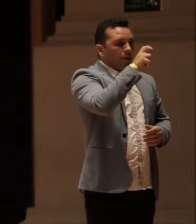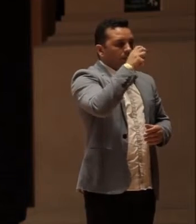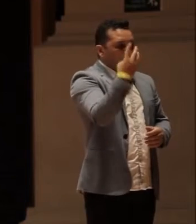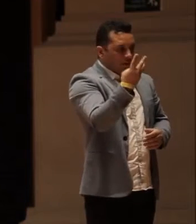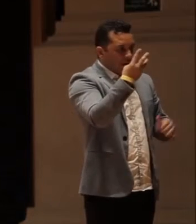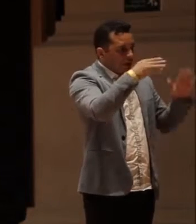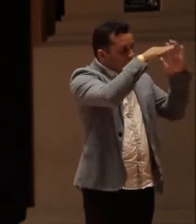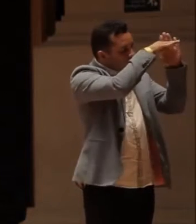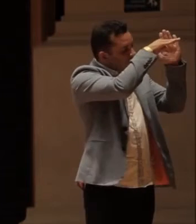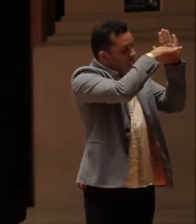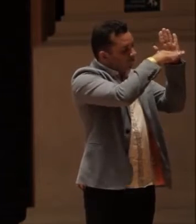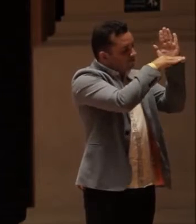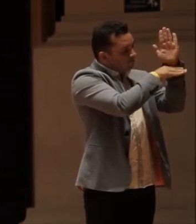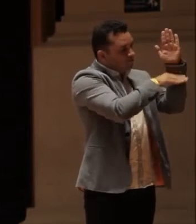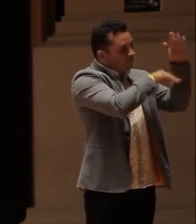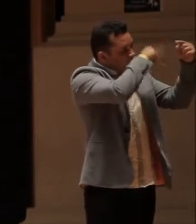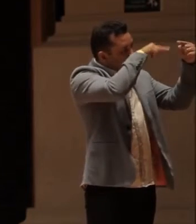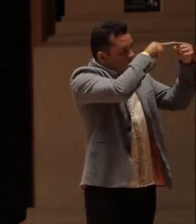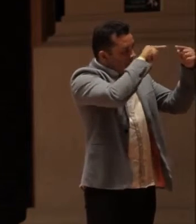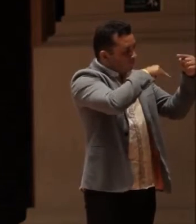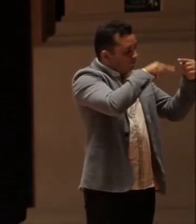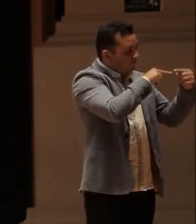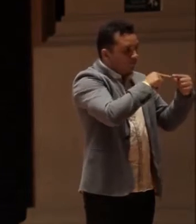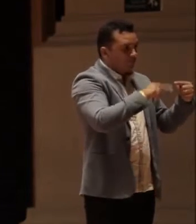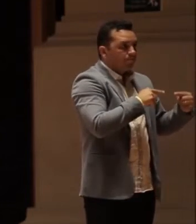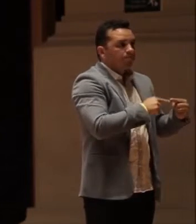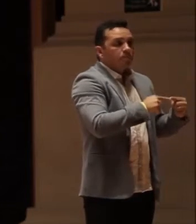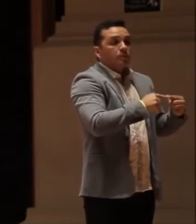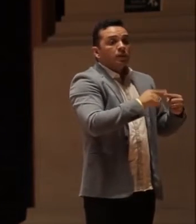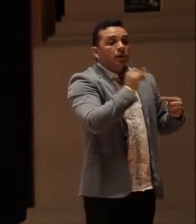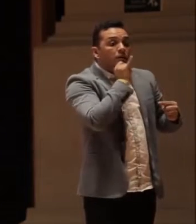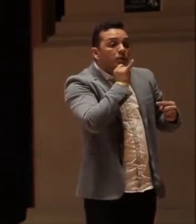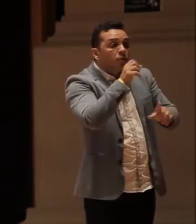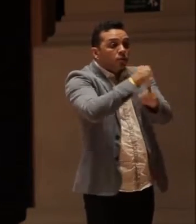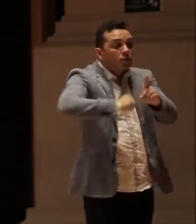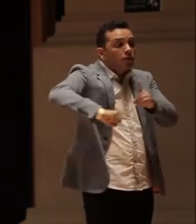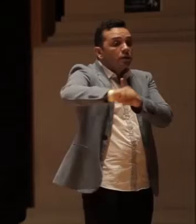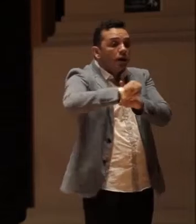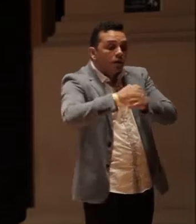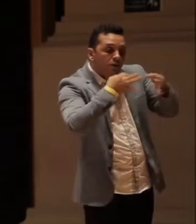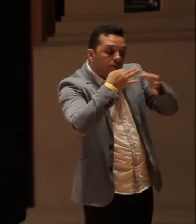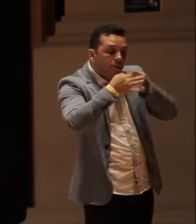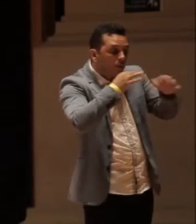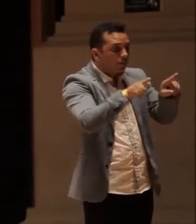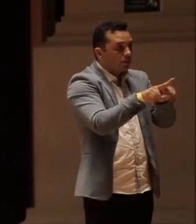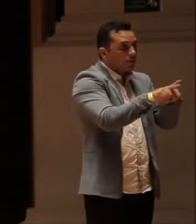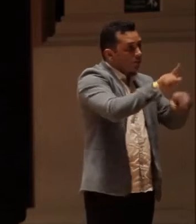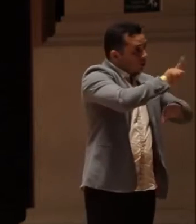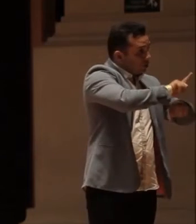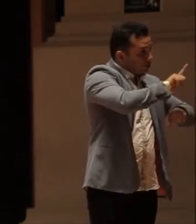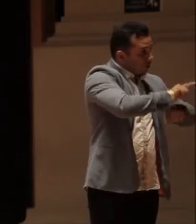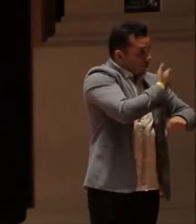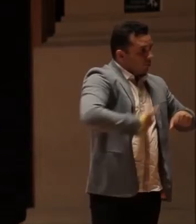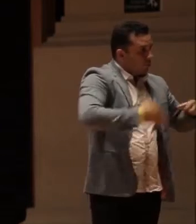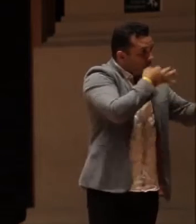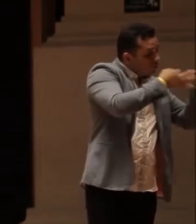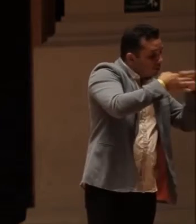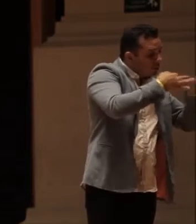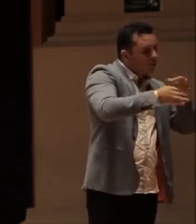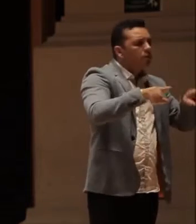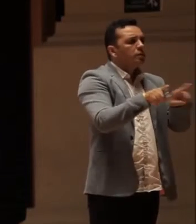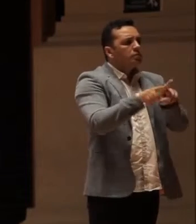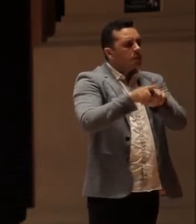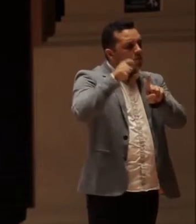estabelecidas por meio da ampla participação da sociedade e de gestores públicos. Também tivemos, nesses últimos meses,